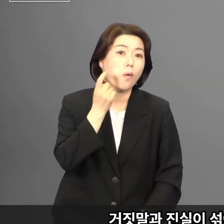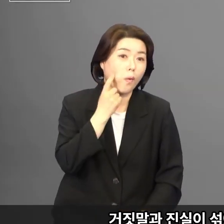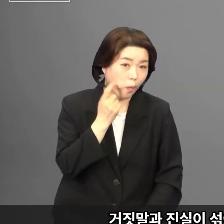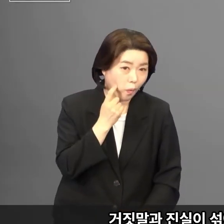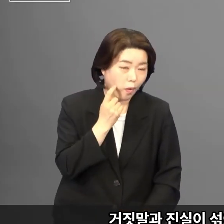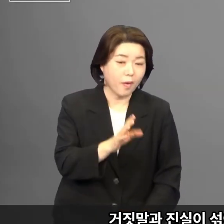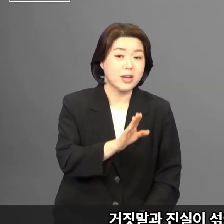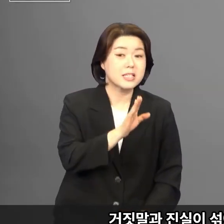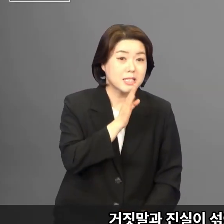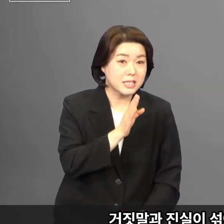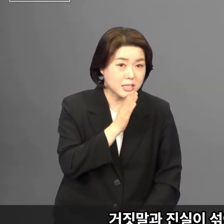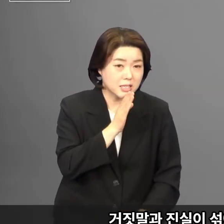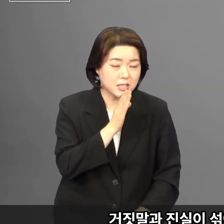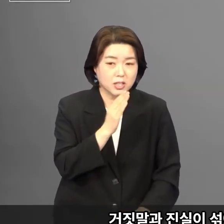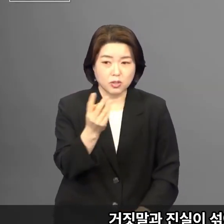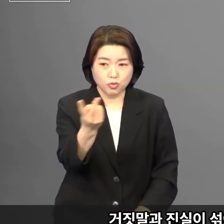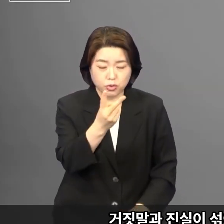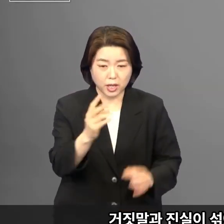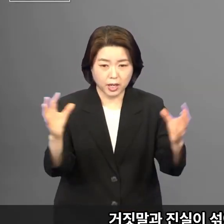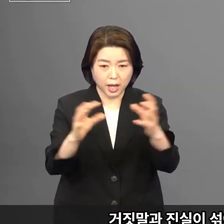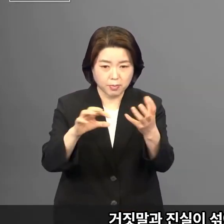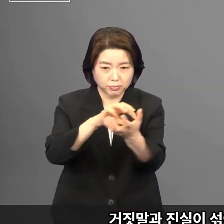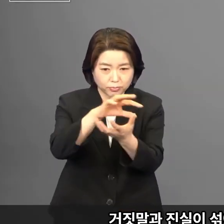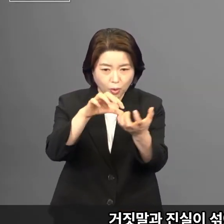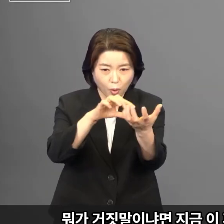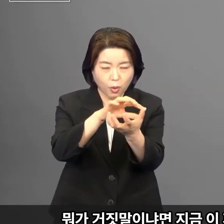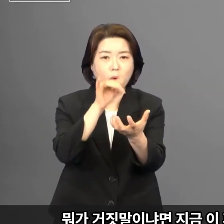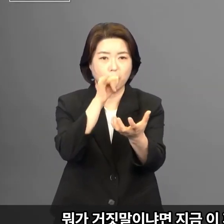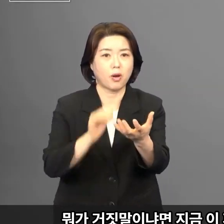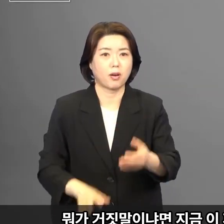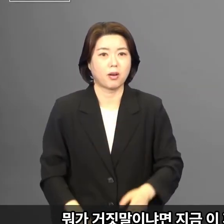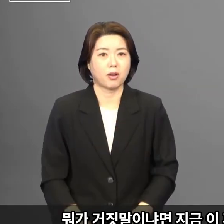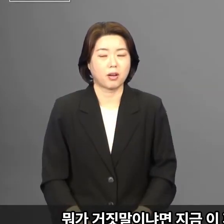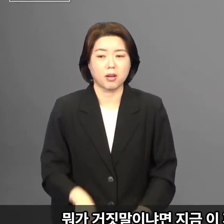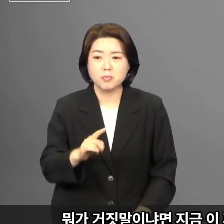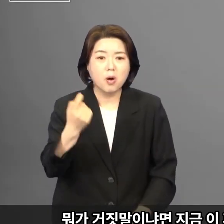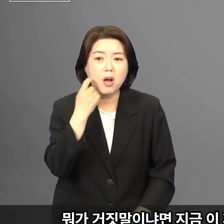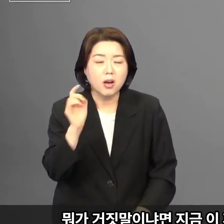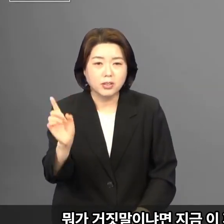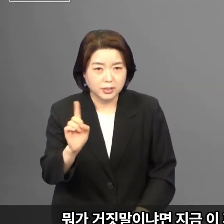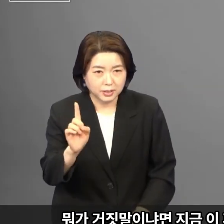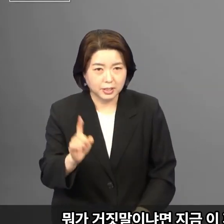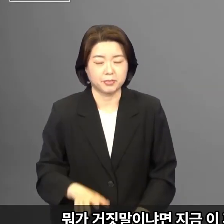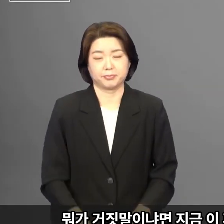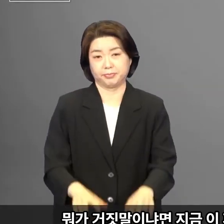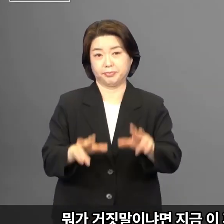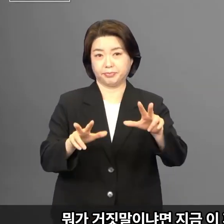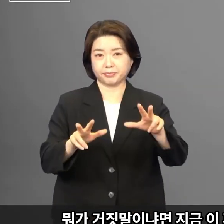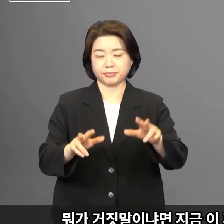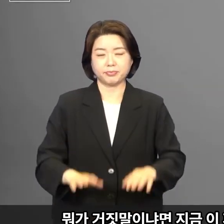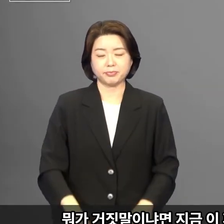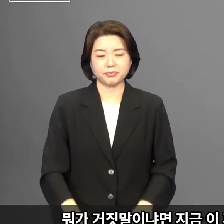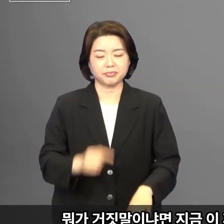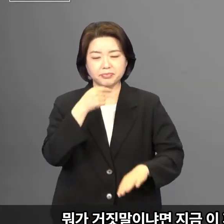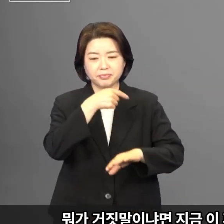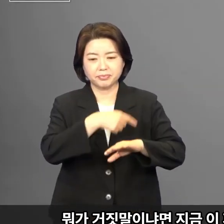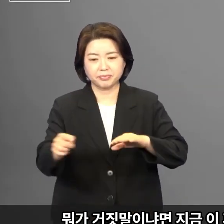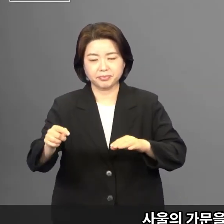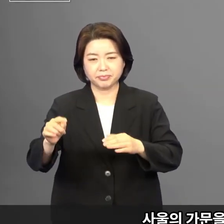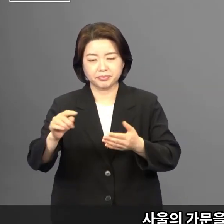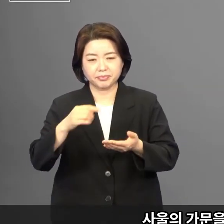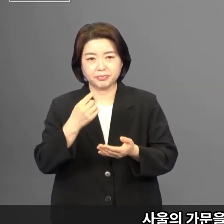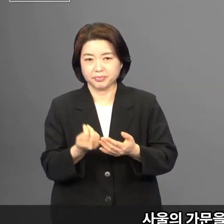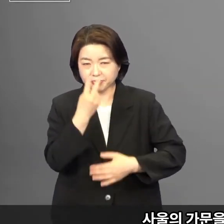거짓말과 진실이 섞여 있기 때문에 그렇습니다. 뭐가 거짓말이냐면 지금 이 피비린내 나는 살인자라고 했을